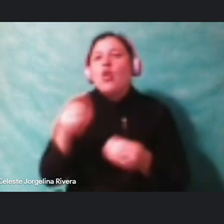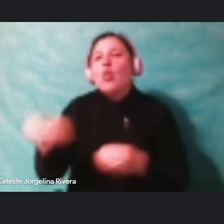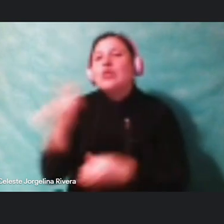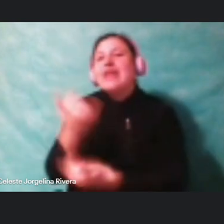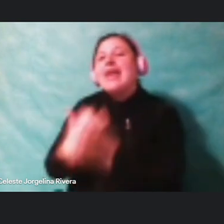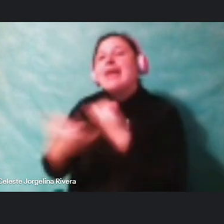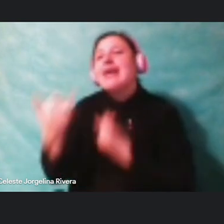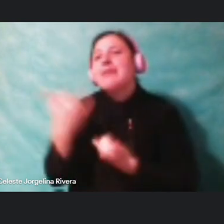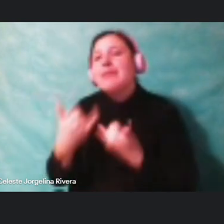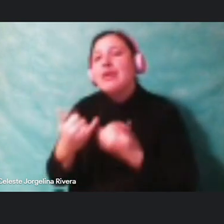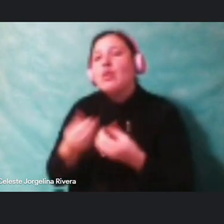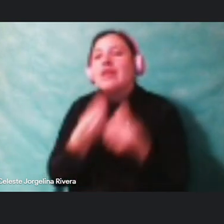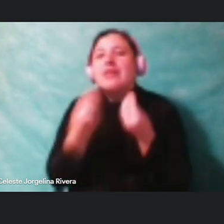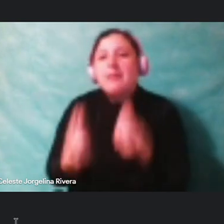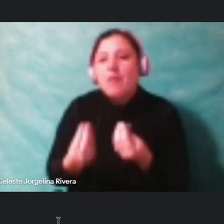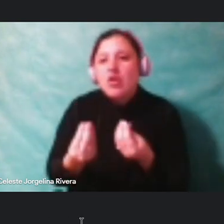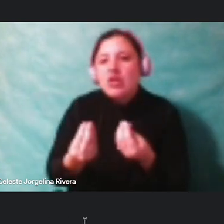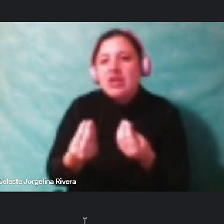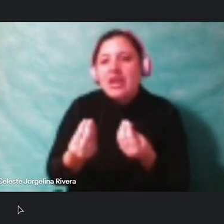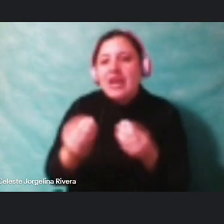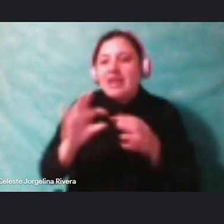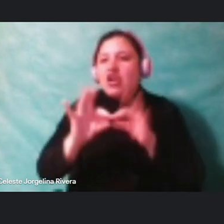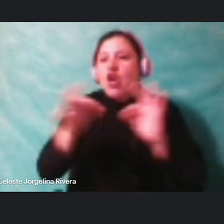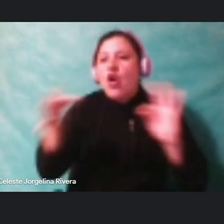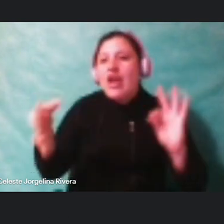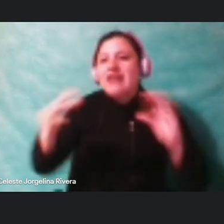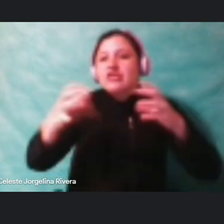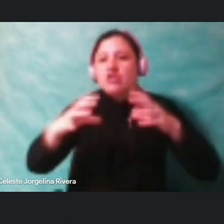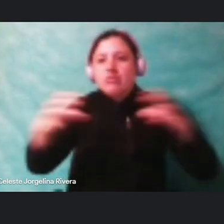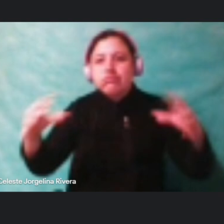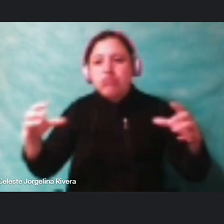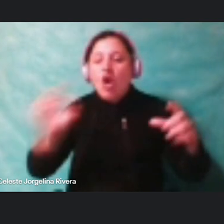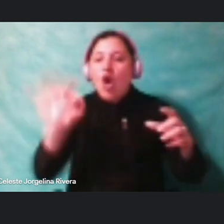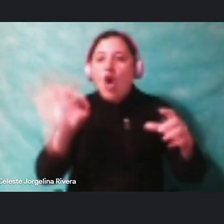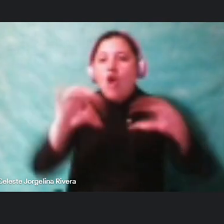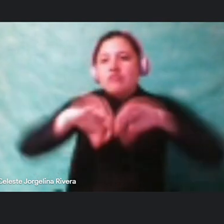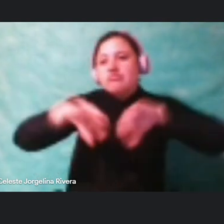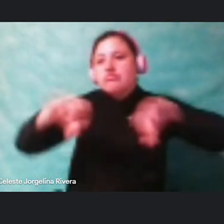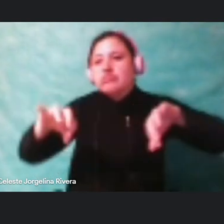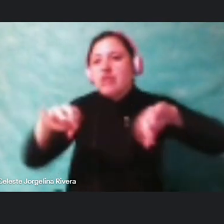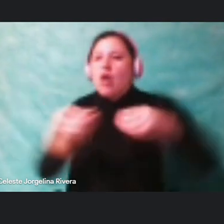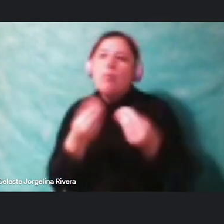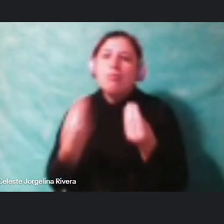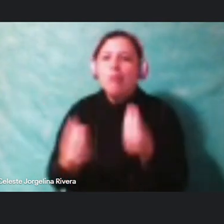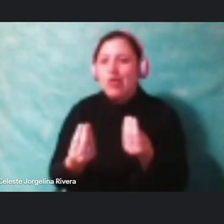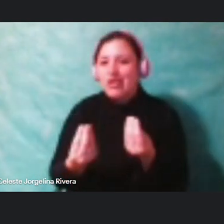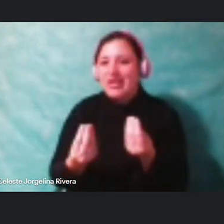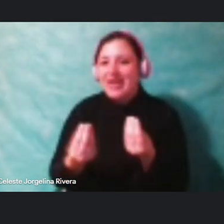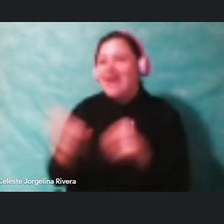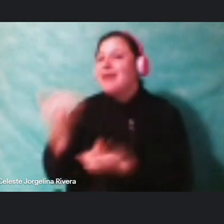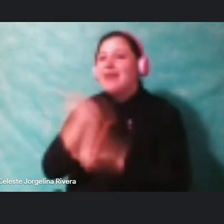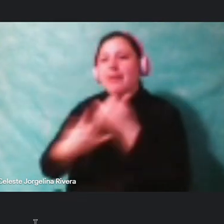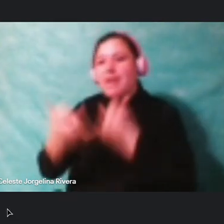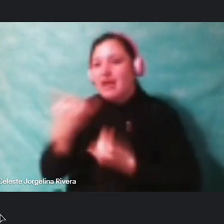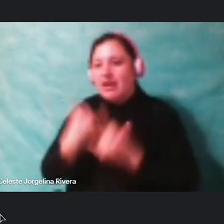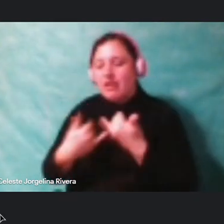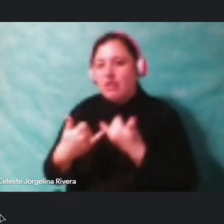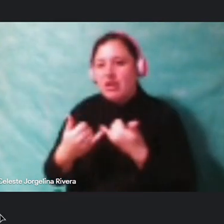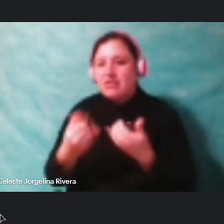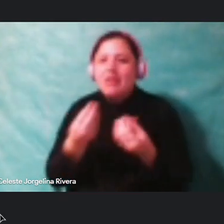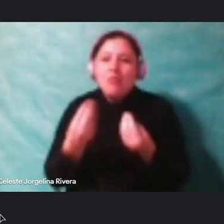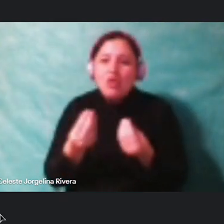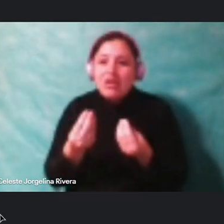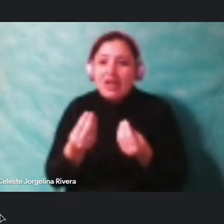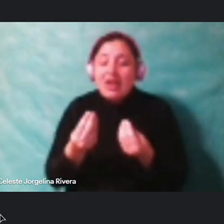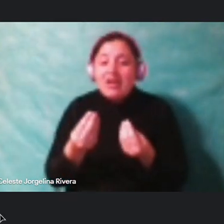si alguien lo puso todo esto junto y de la UNESCO, todo junto, también está bien. Si lo puso